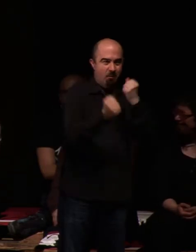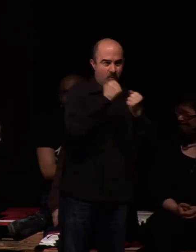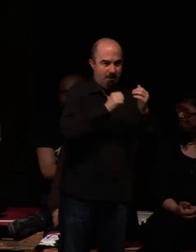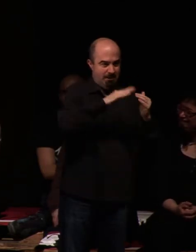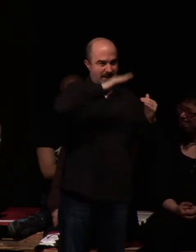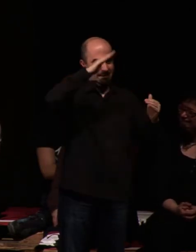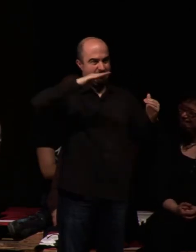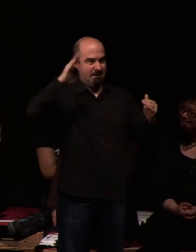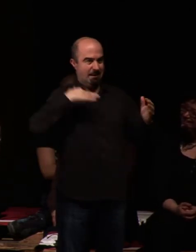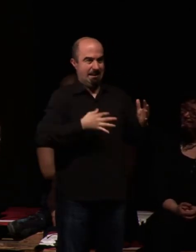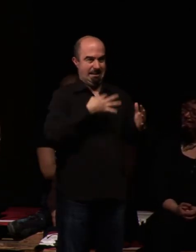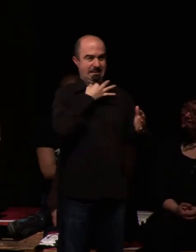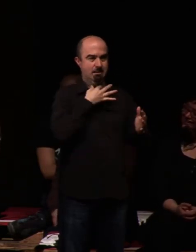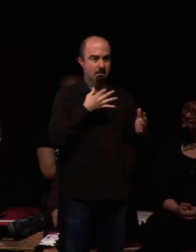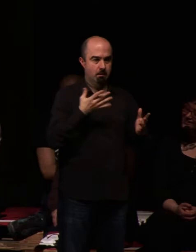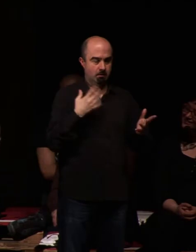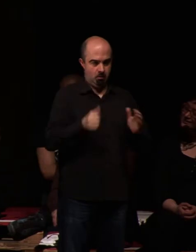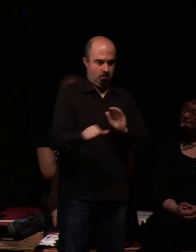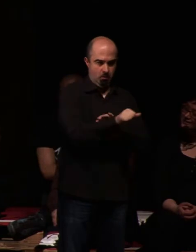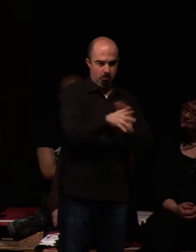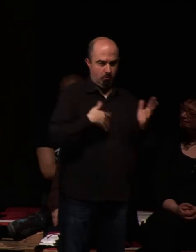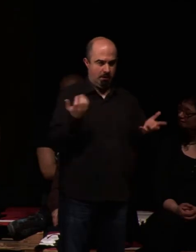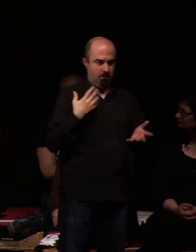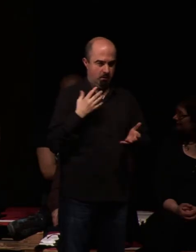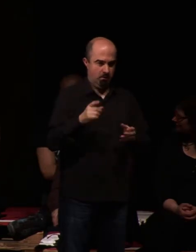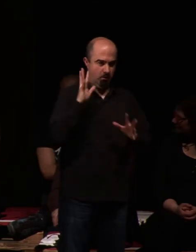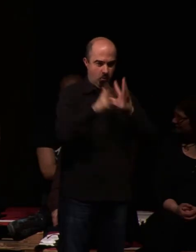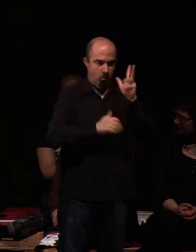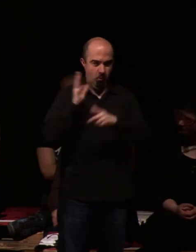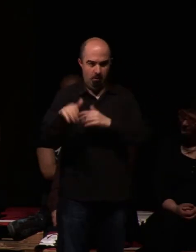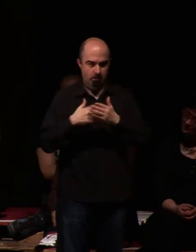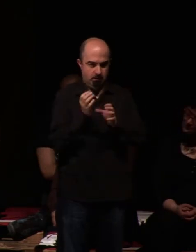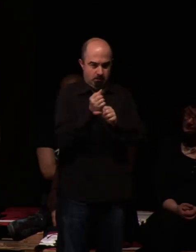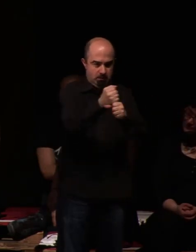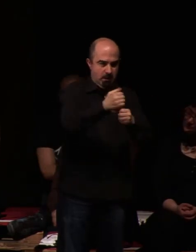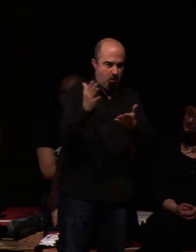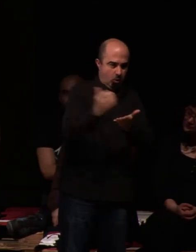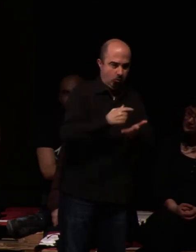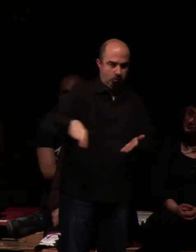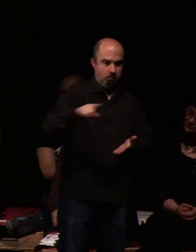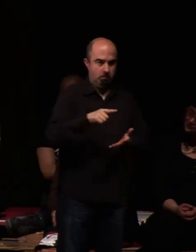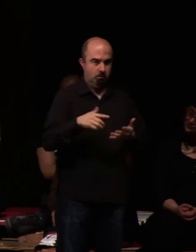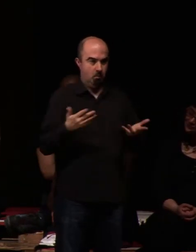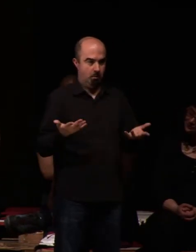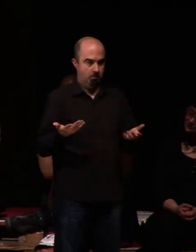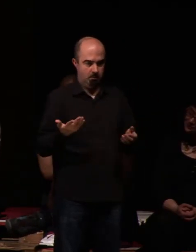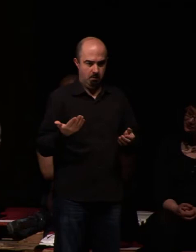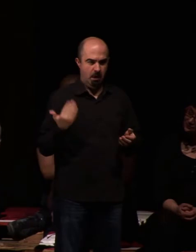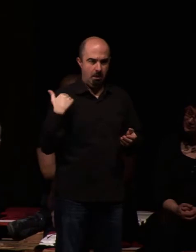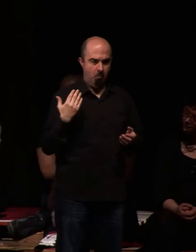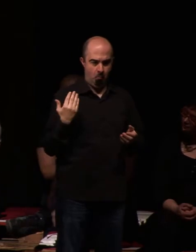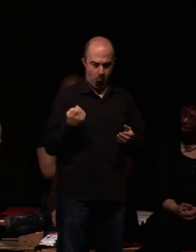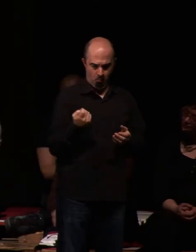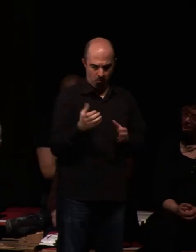d'escala d'una crisi que és alhora frau i estafa, que escanya a tothom, quan mai tampoc s'havien robat